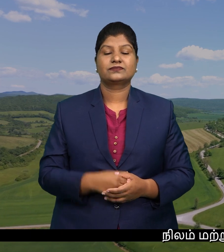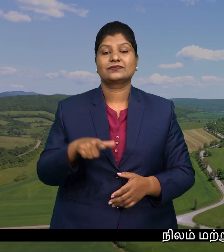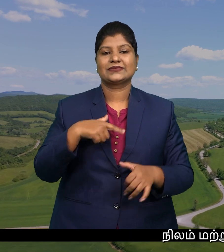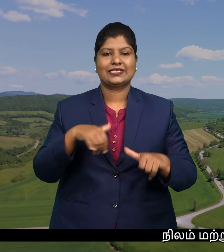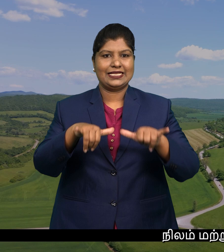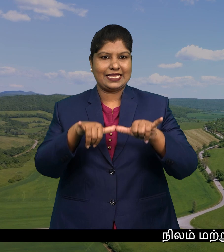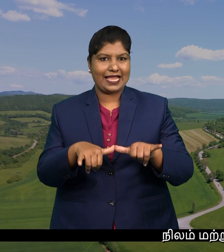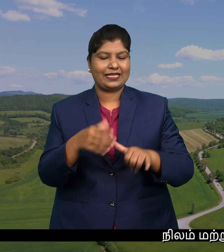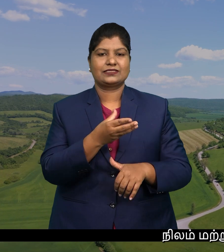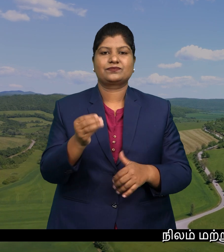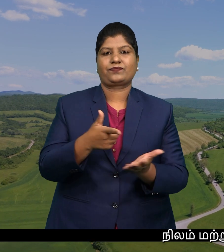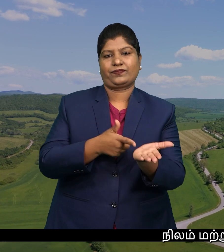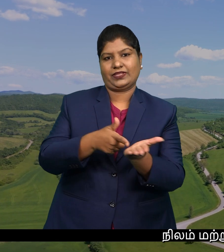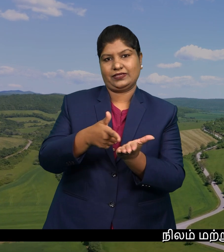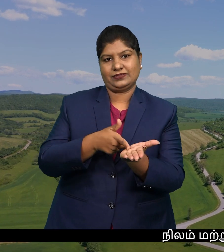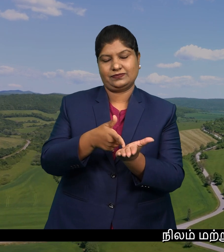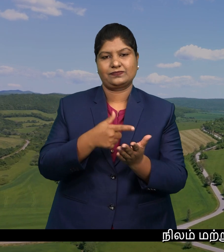நிலம் மற்றும் விவசாயம்.